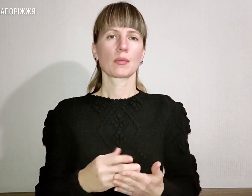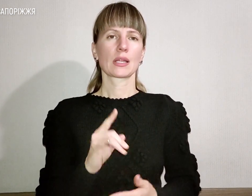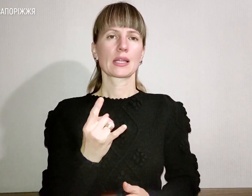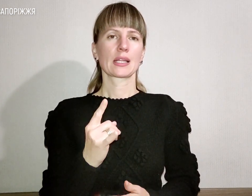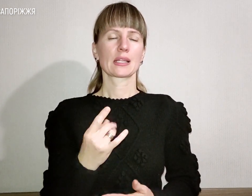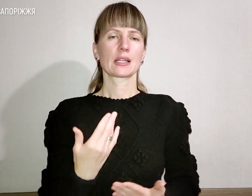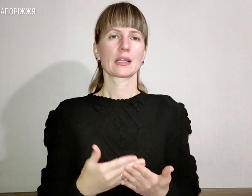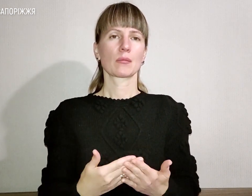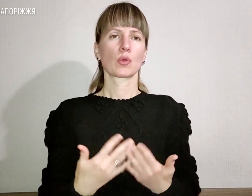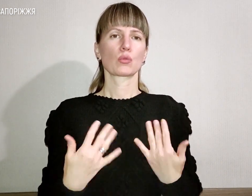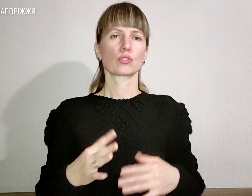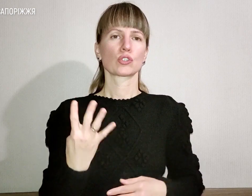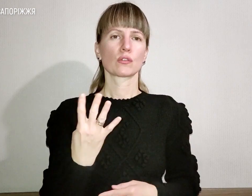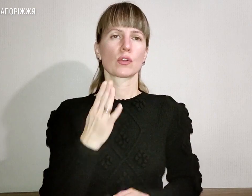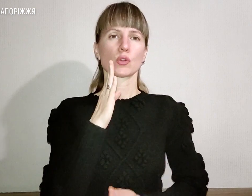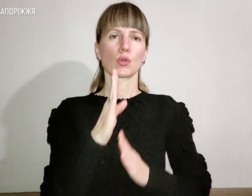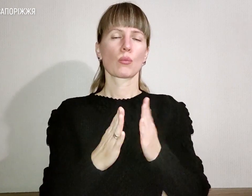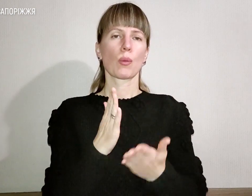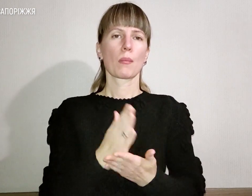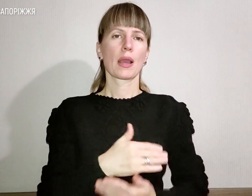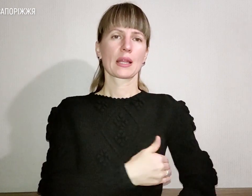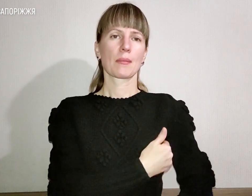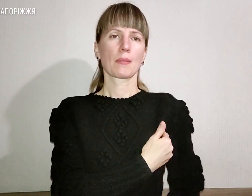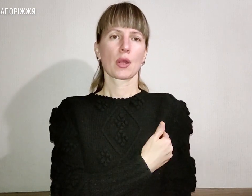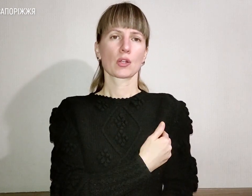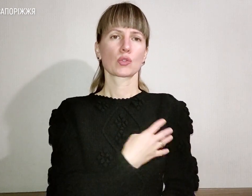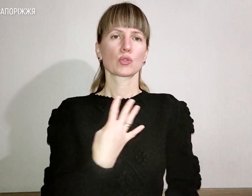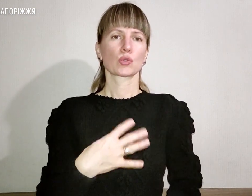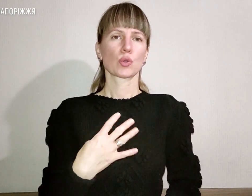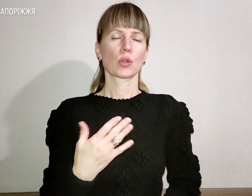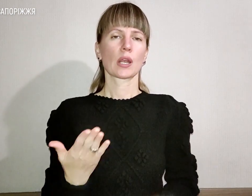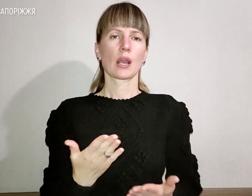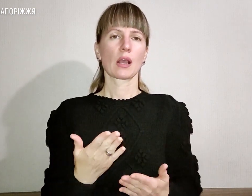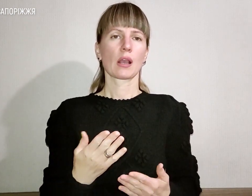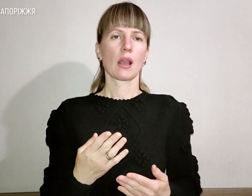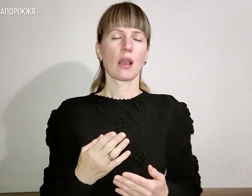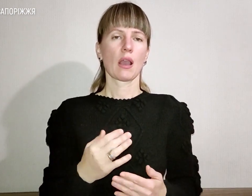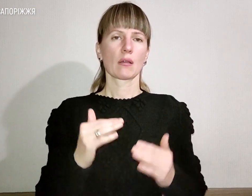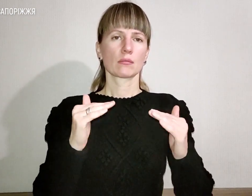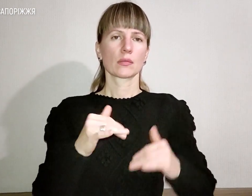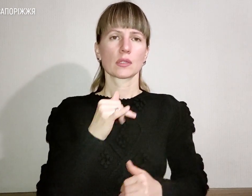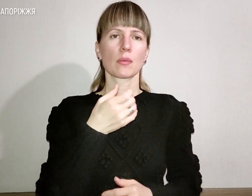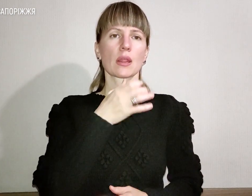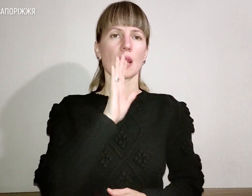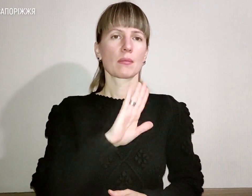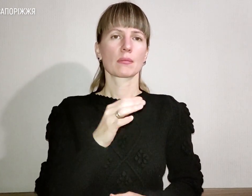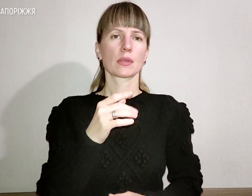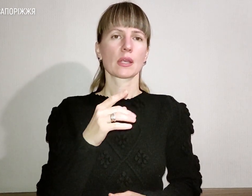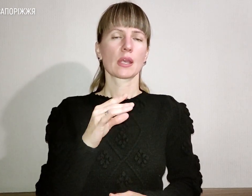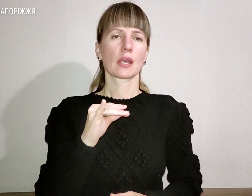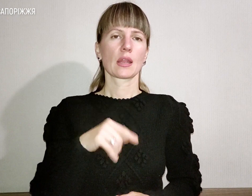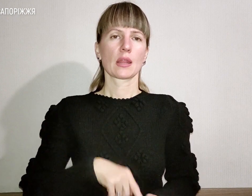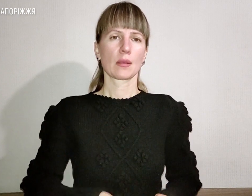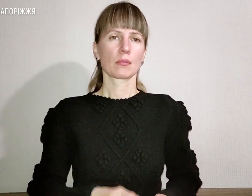вже четверту добу має температуру 40, яка не збивається, майже не п'є і не мочиться, то нам потрібно розуміти, що